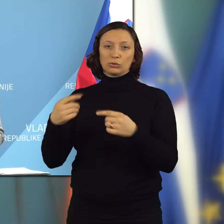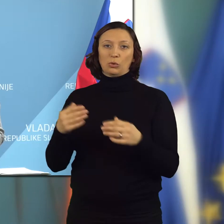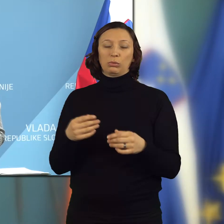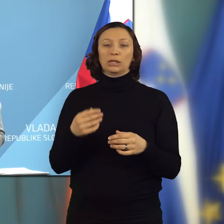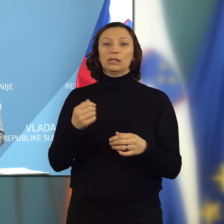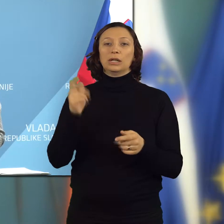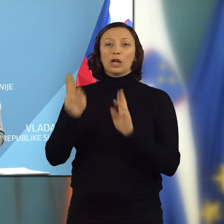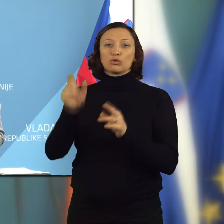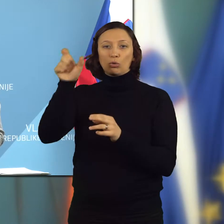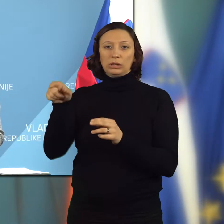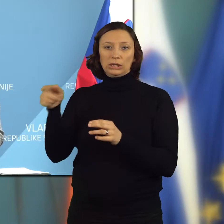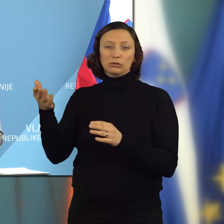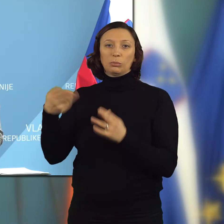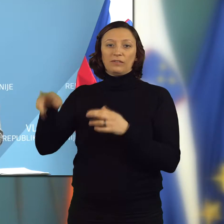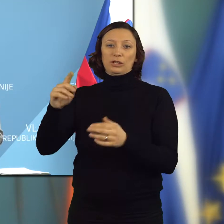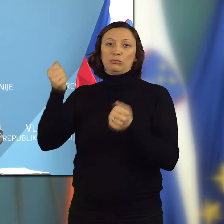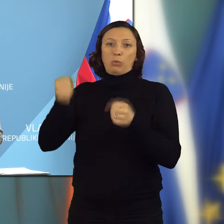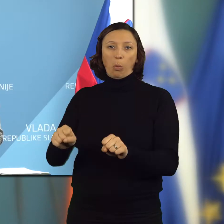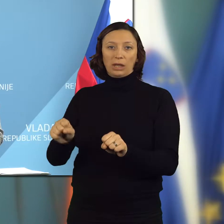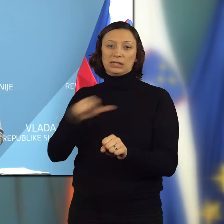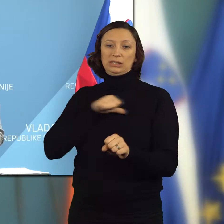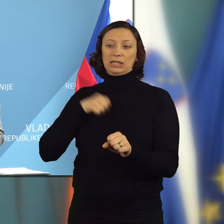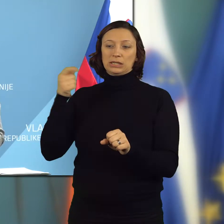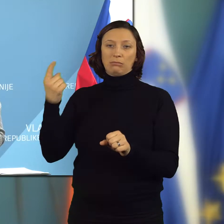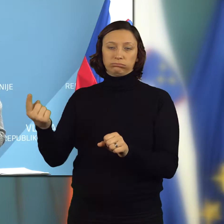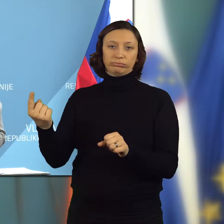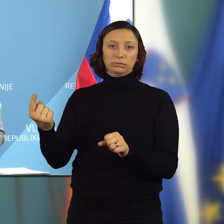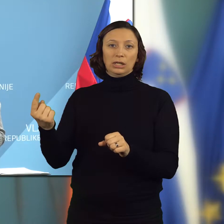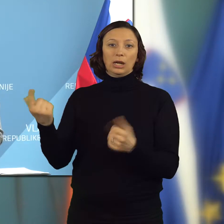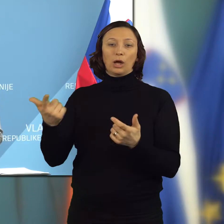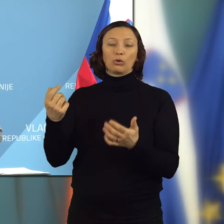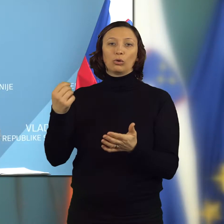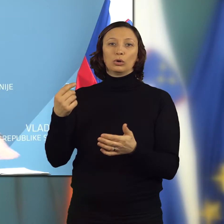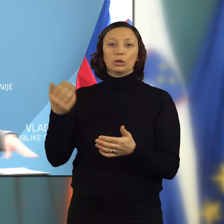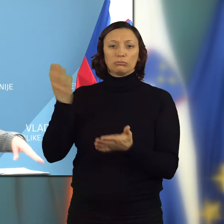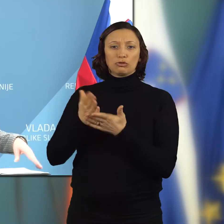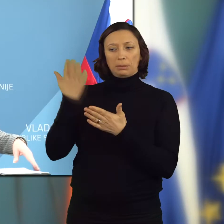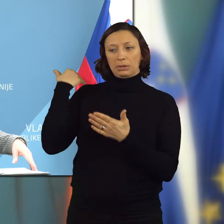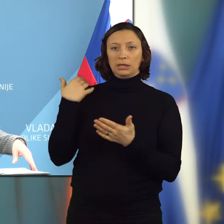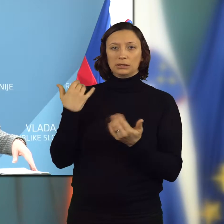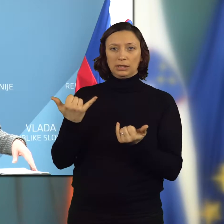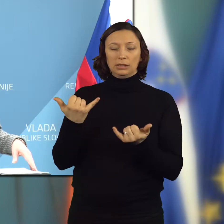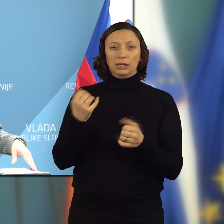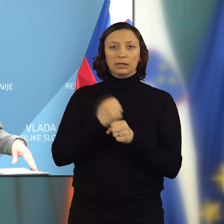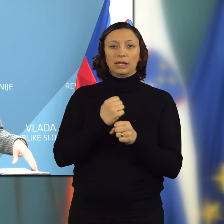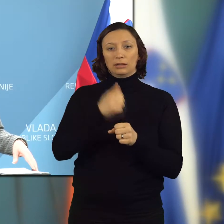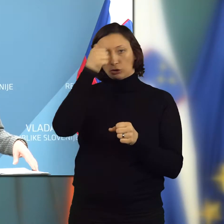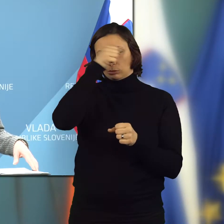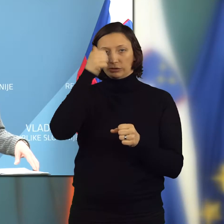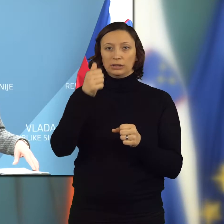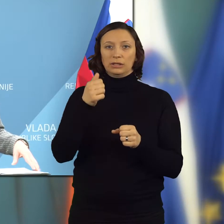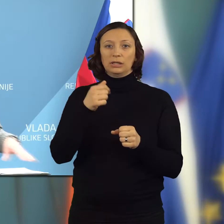postopka. Sodnikom se dajejo tako večja pooblastila za odločitve, to so tista pooblastila, ki so bila do sedaj v pristojnosti